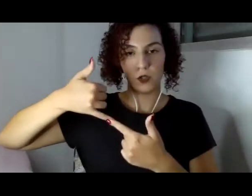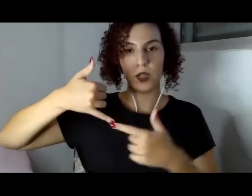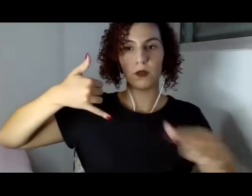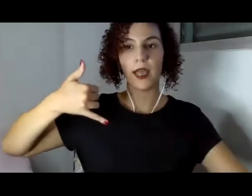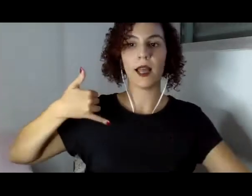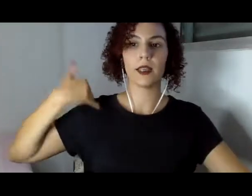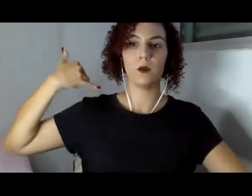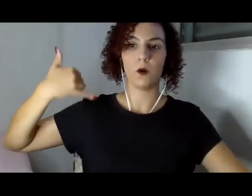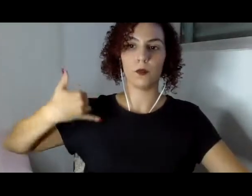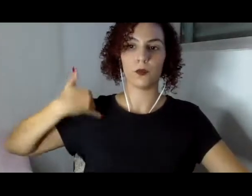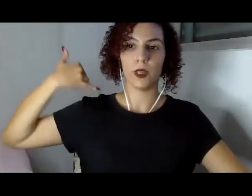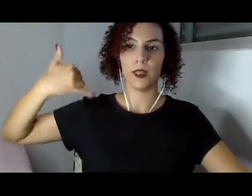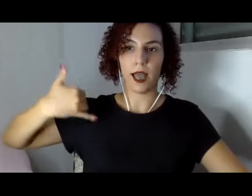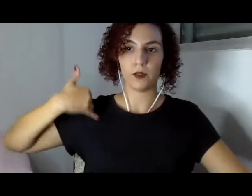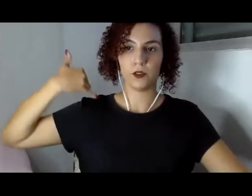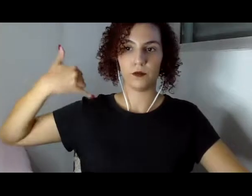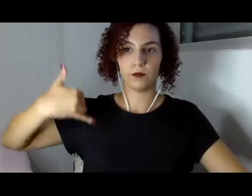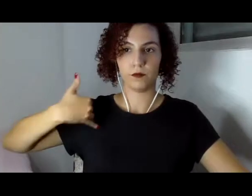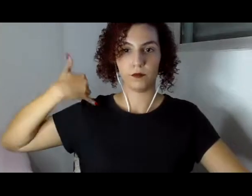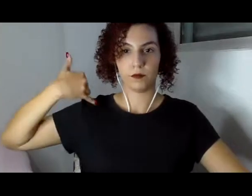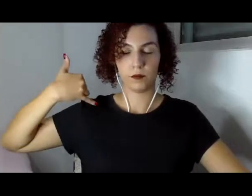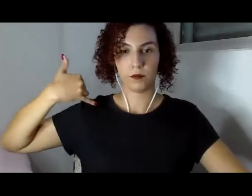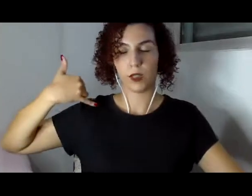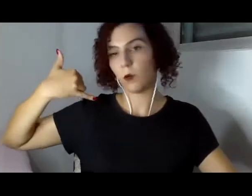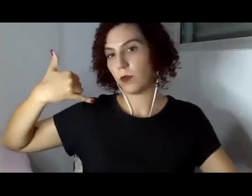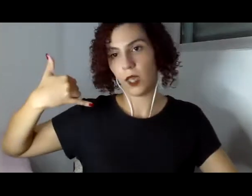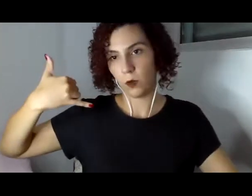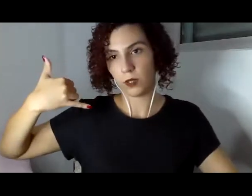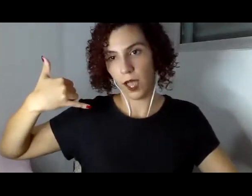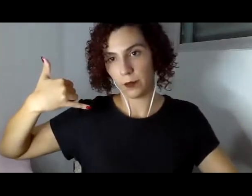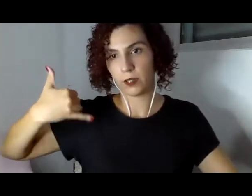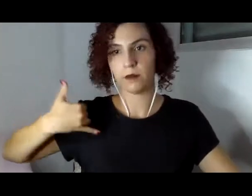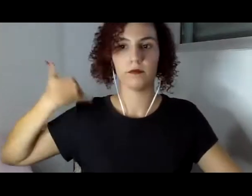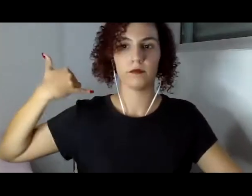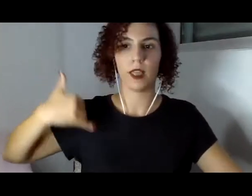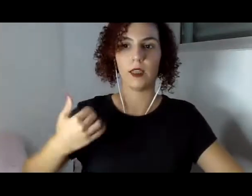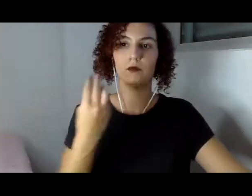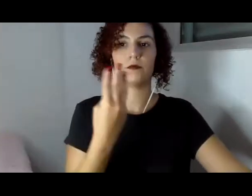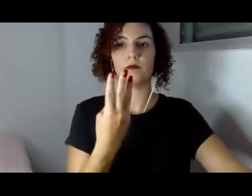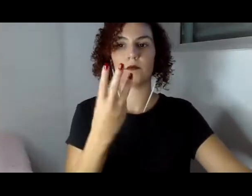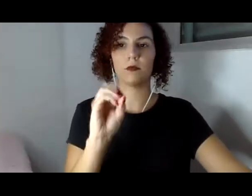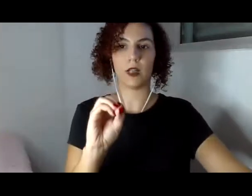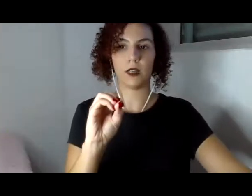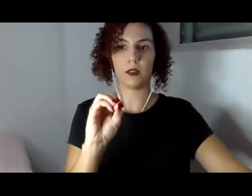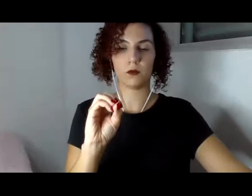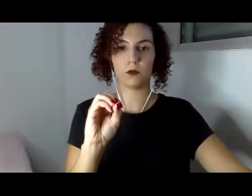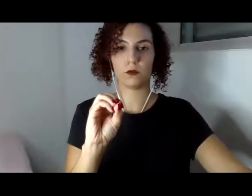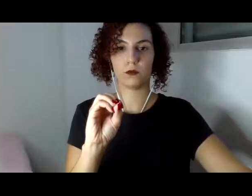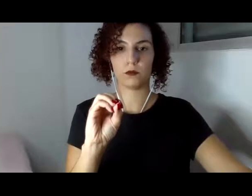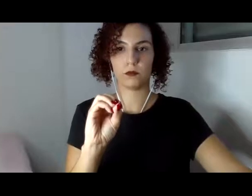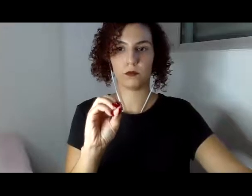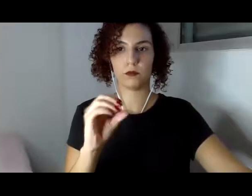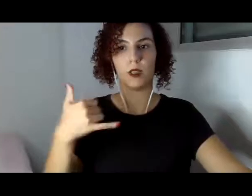dedo mindinho, né? Aqui no ombro. Idade. Então, eu, Tabata, Tenho 30